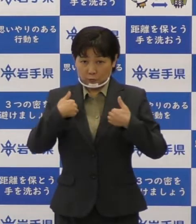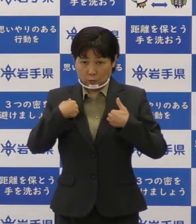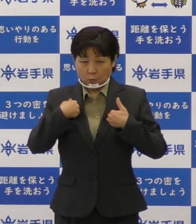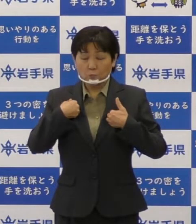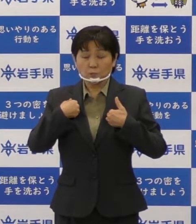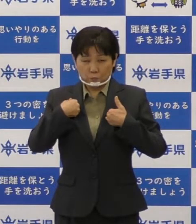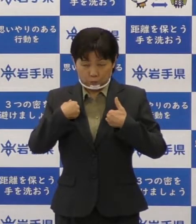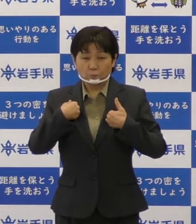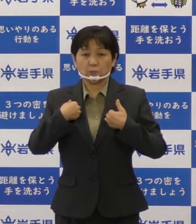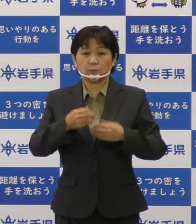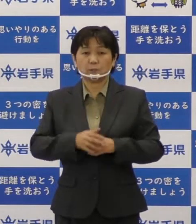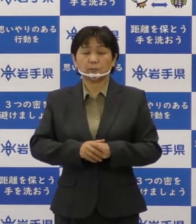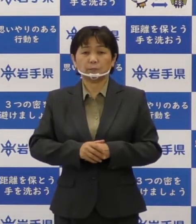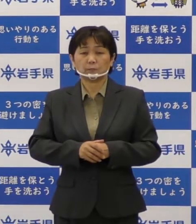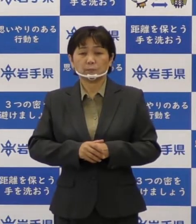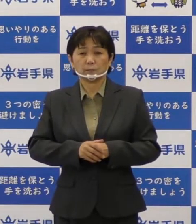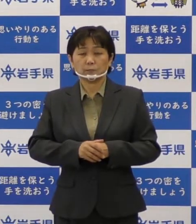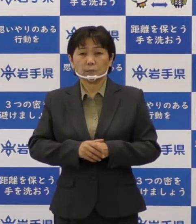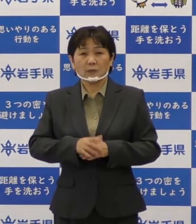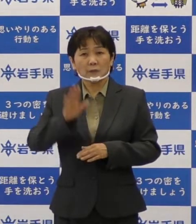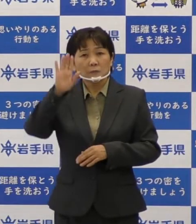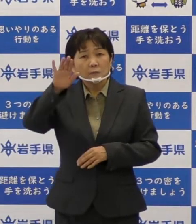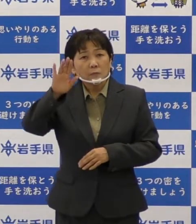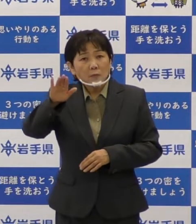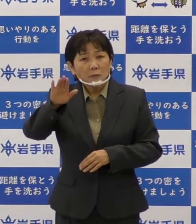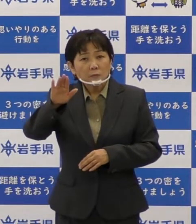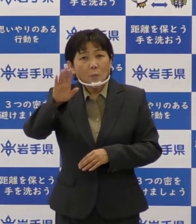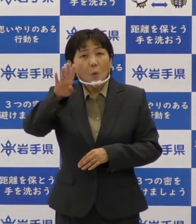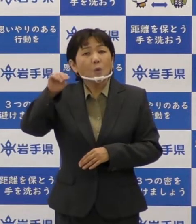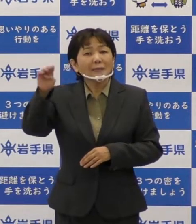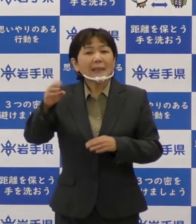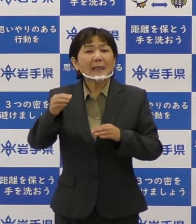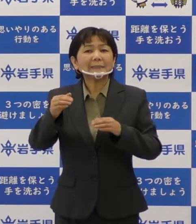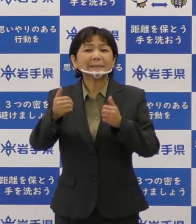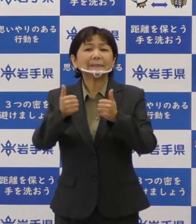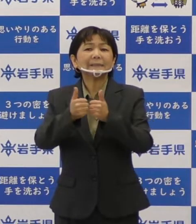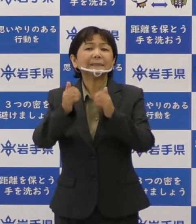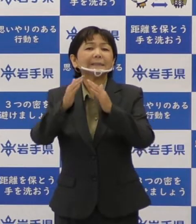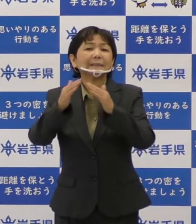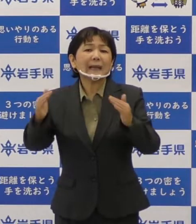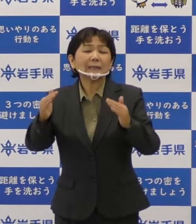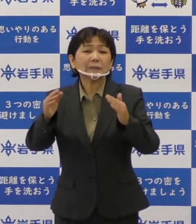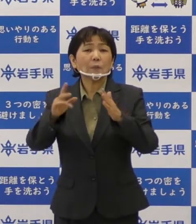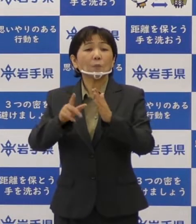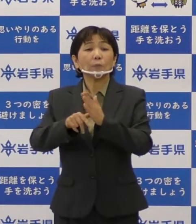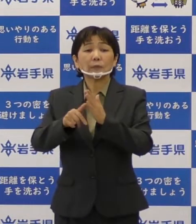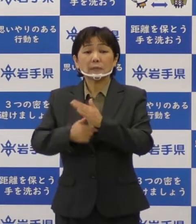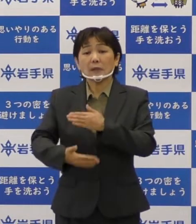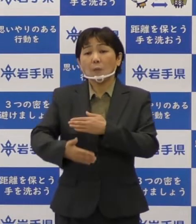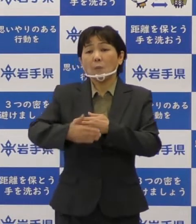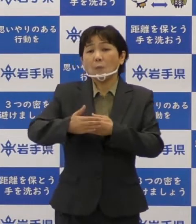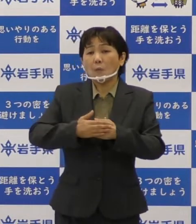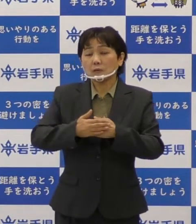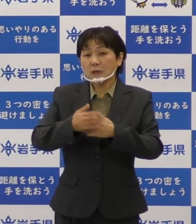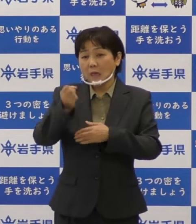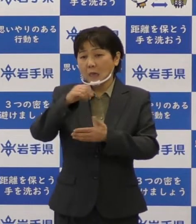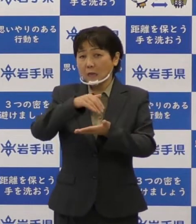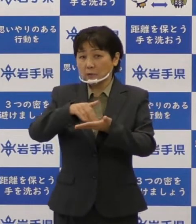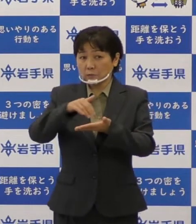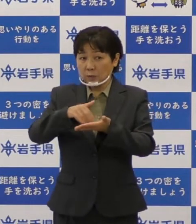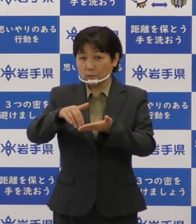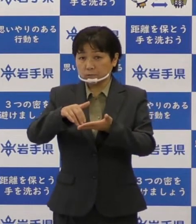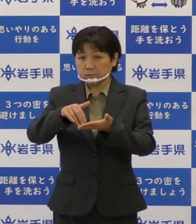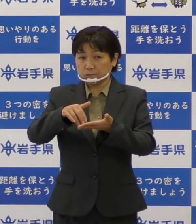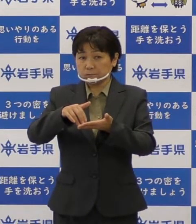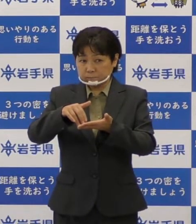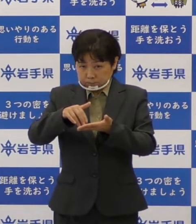近く県議会の方にこの補正予算の審議をこの臨時議会の形